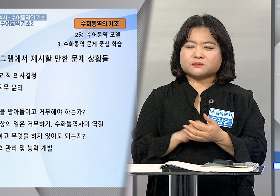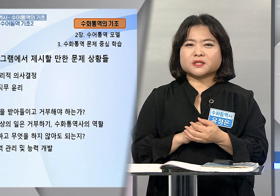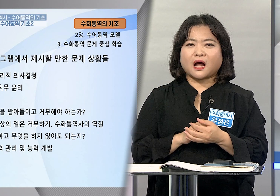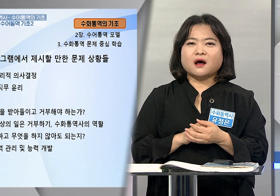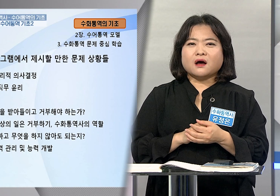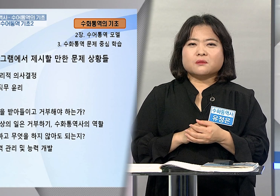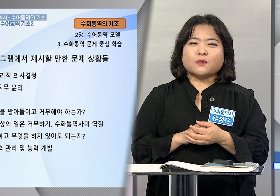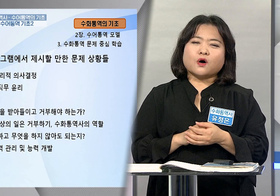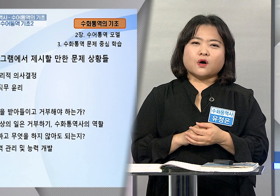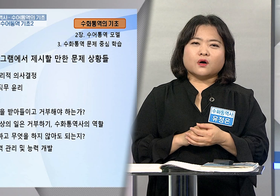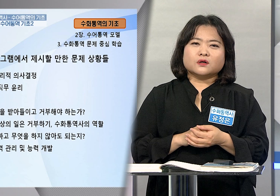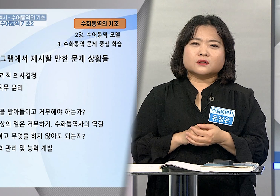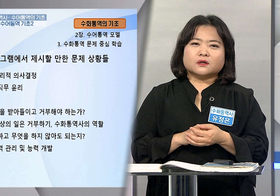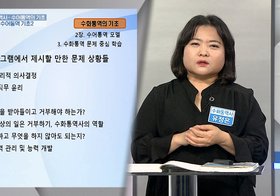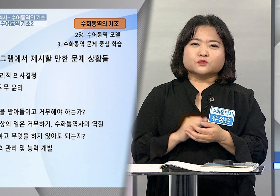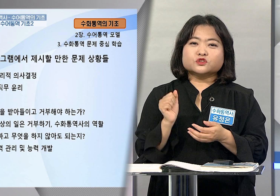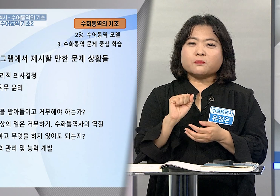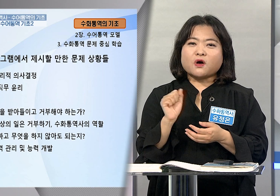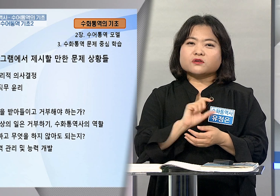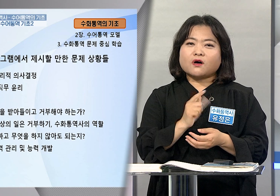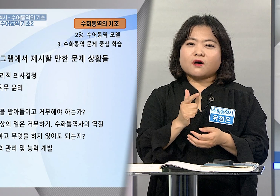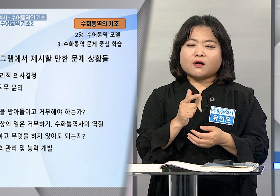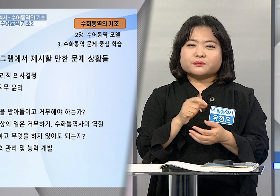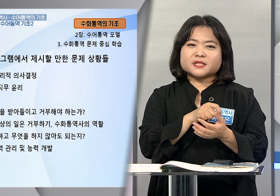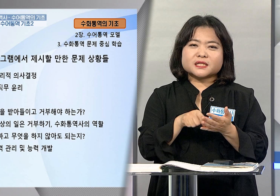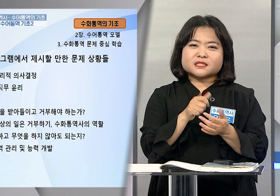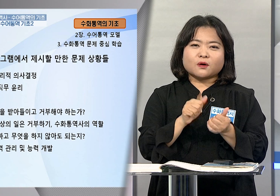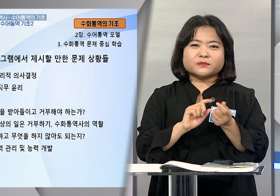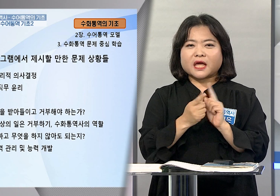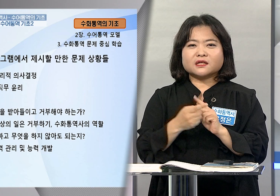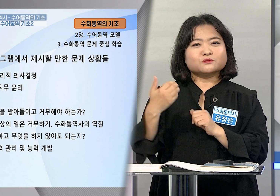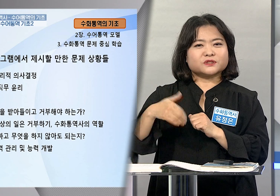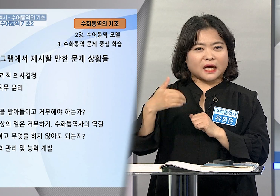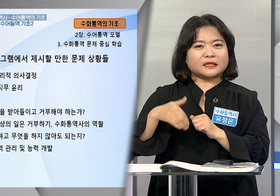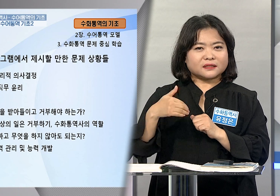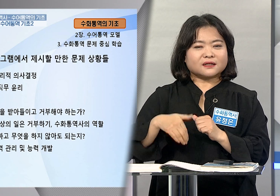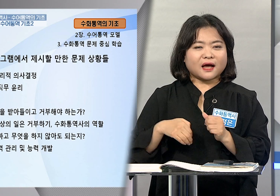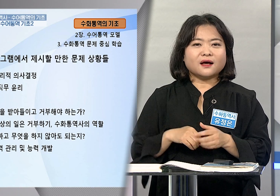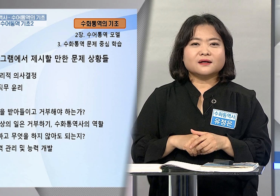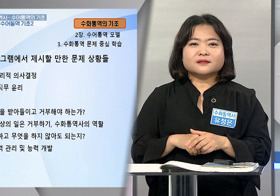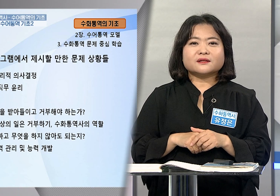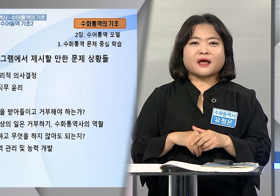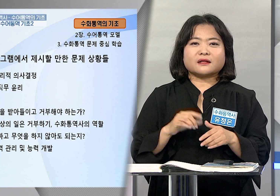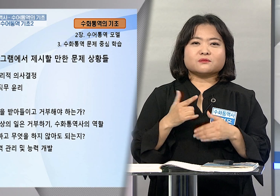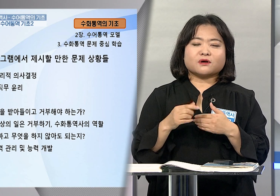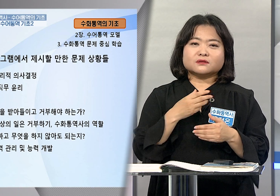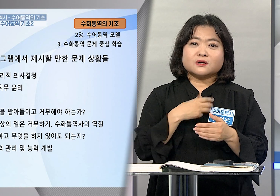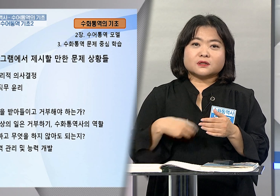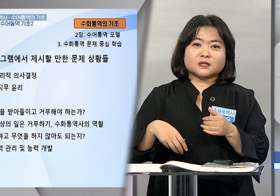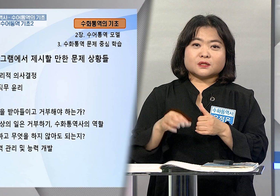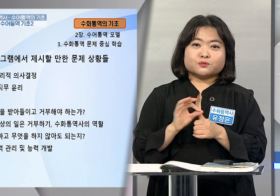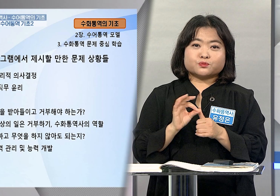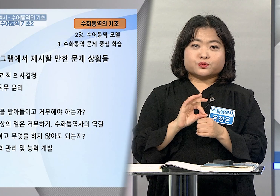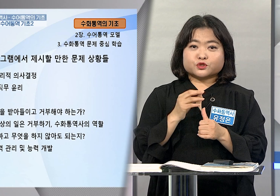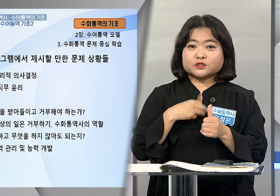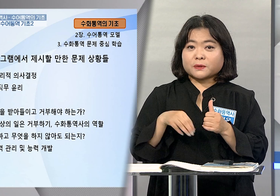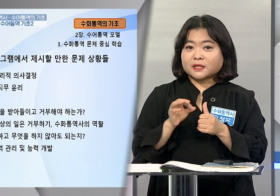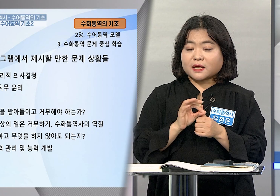있었습니다. 뭐 운전면허 필기시험 대리를 부탁한다든가, 네, 아니면 이 수급에